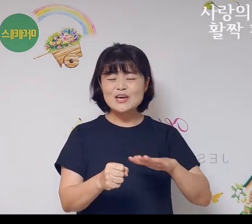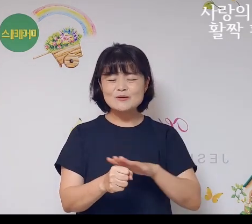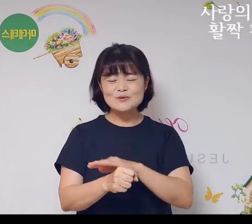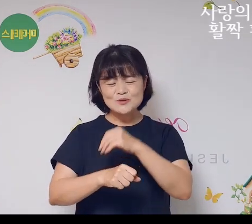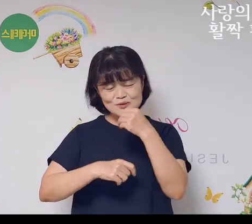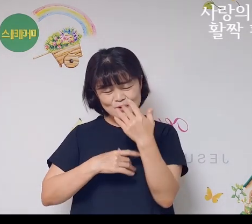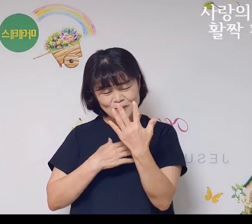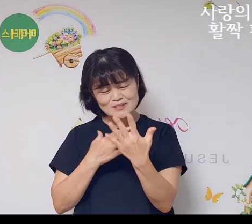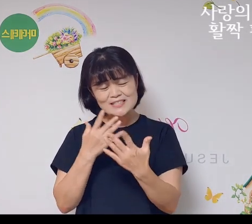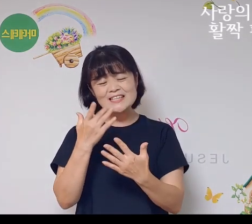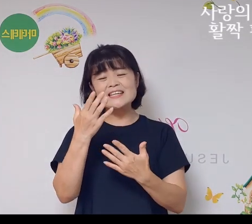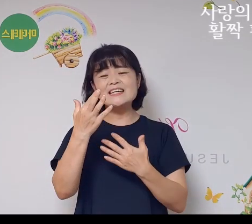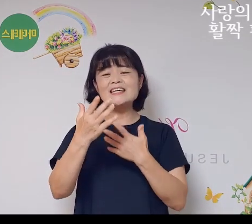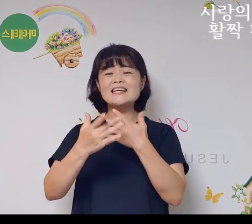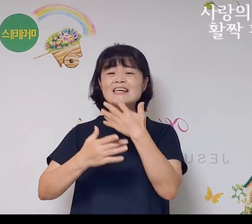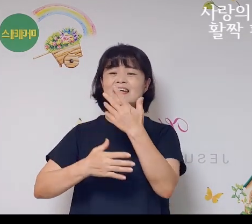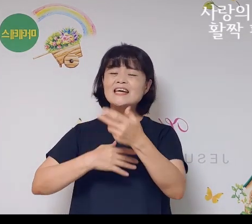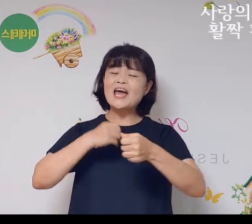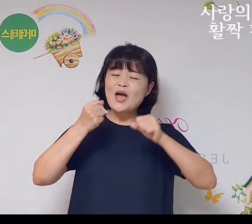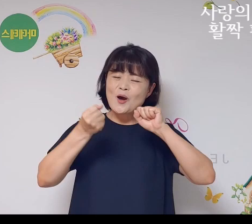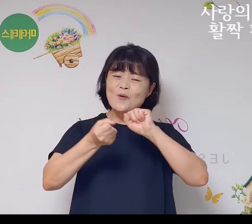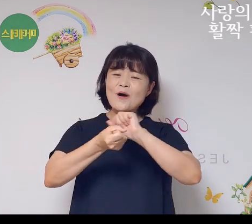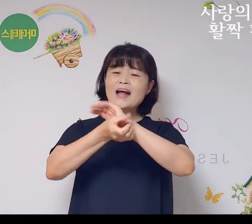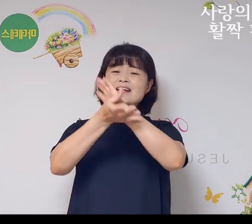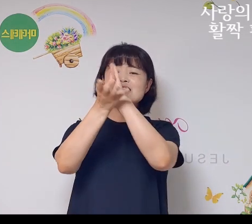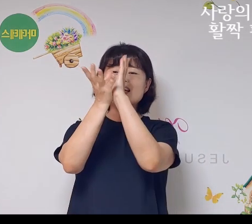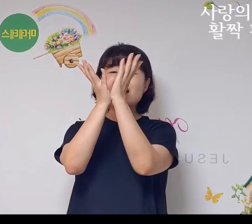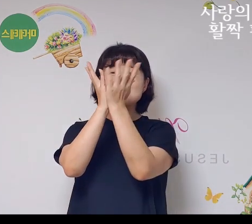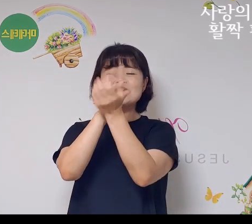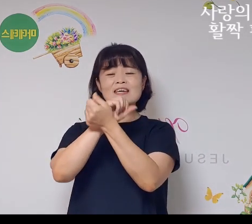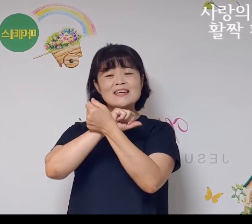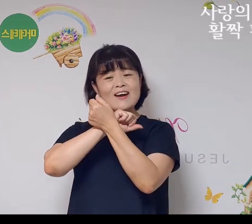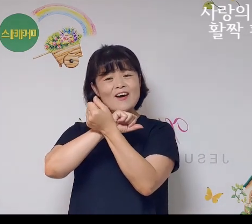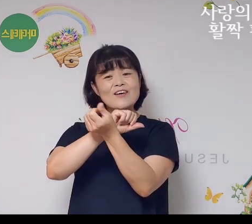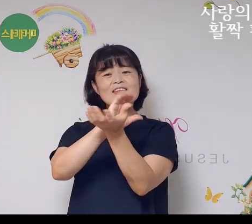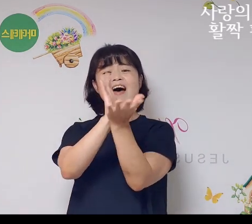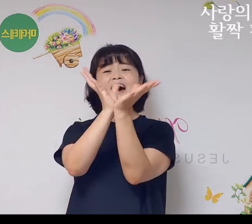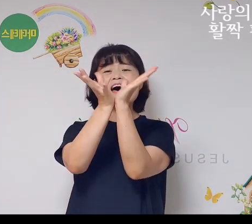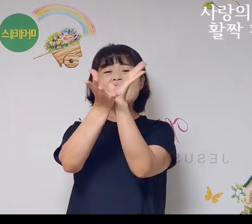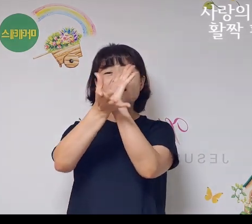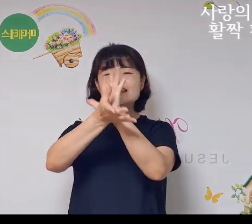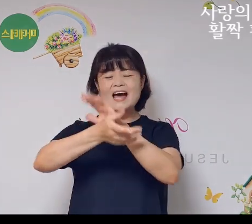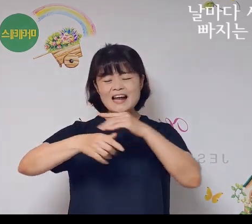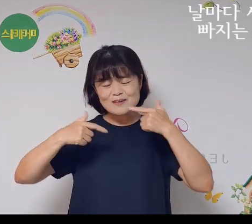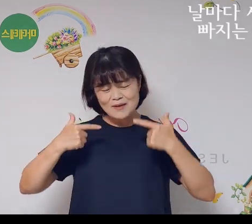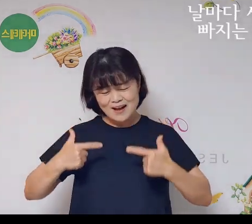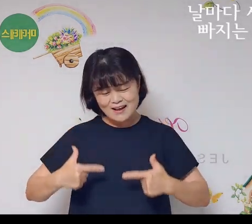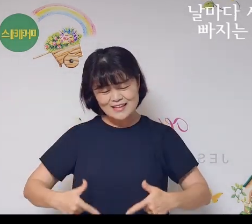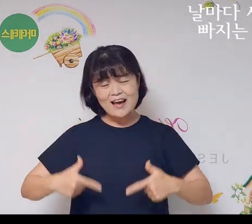사랑의 불꽃이 활짝 피어나 날마다